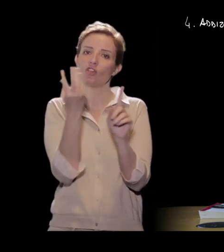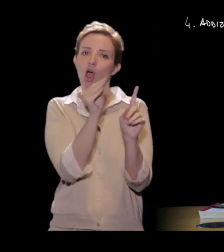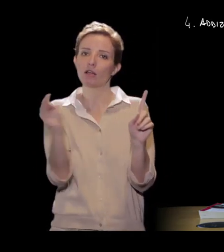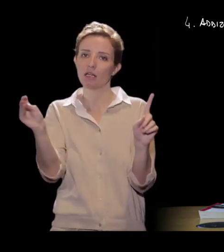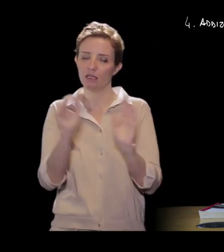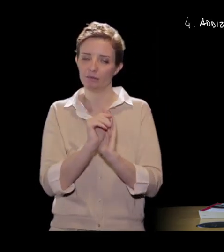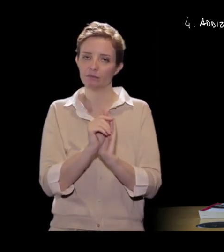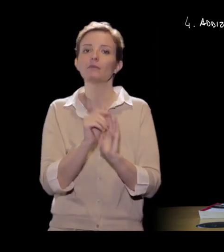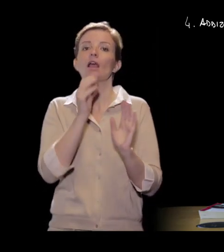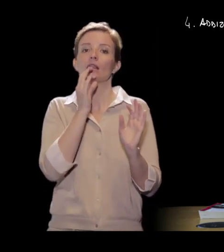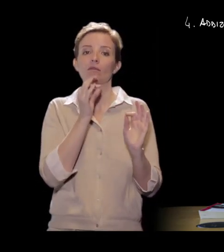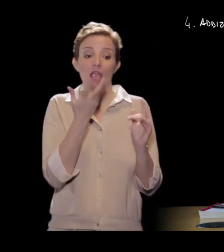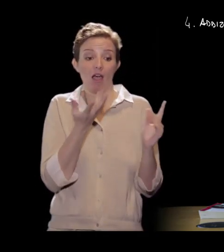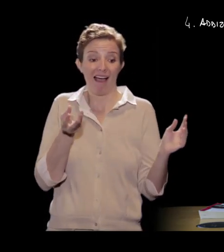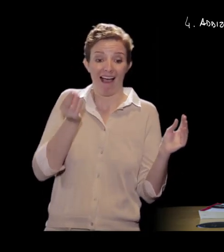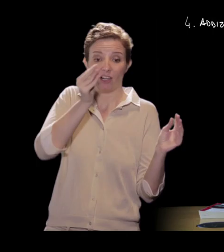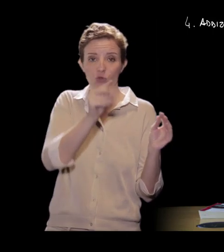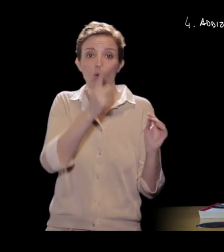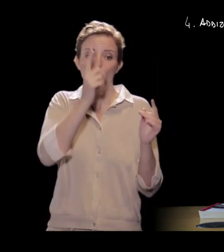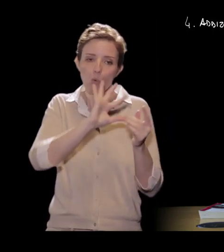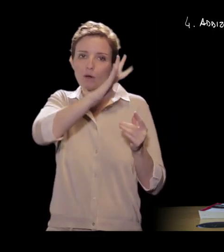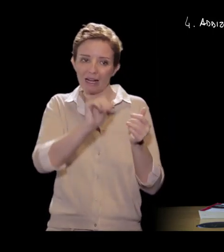di disuguaglianze